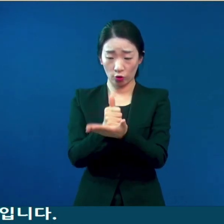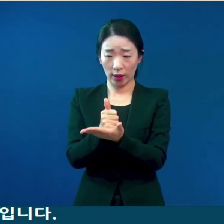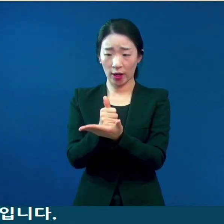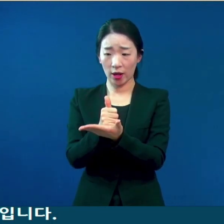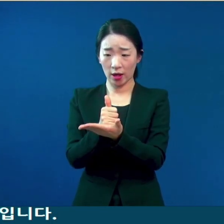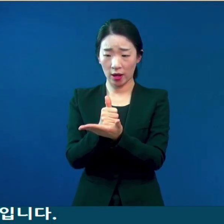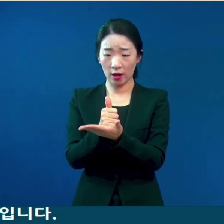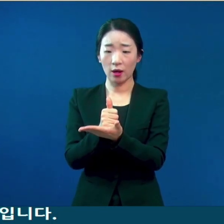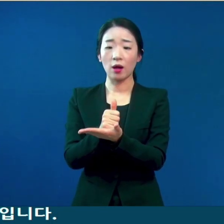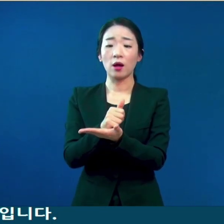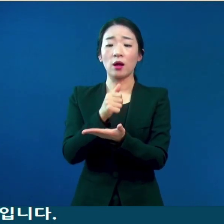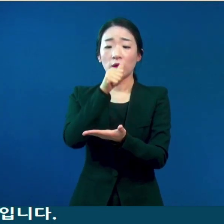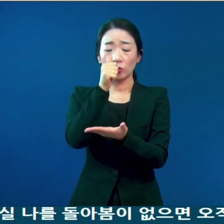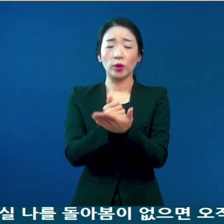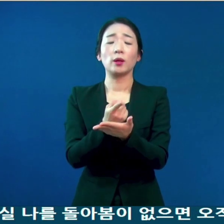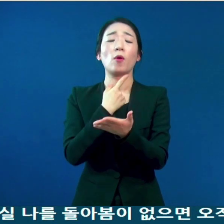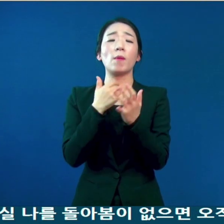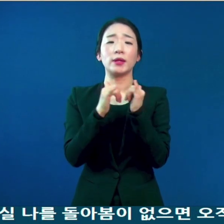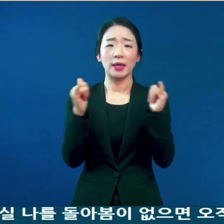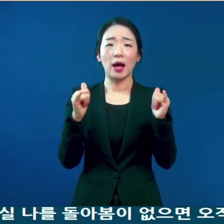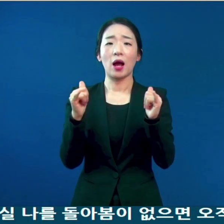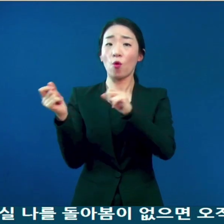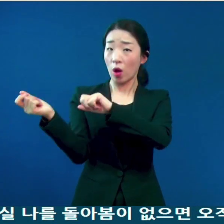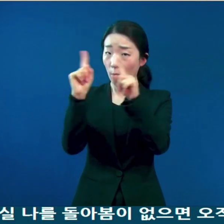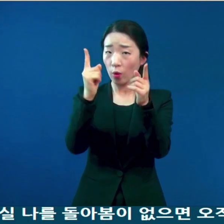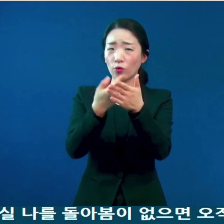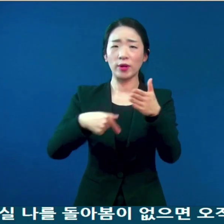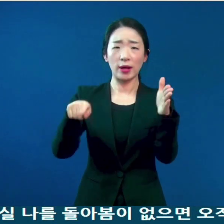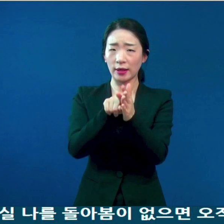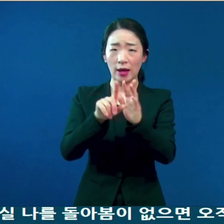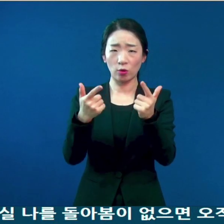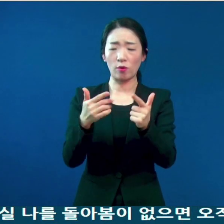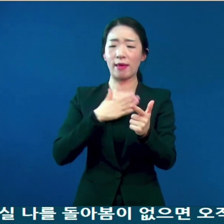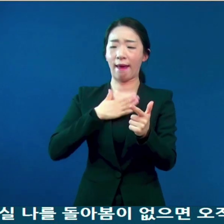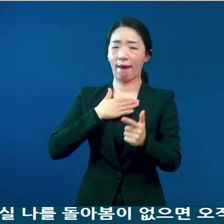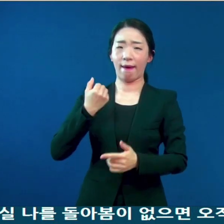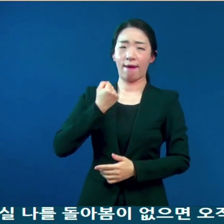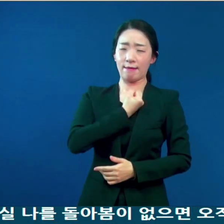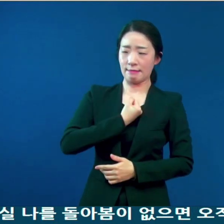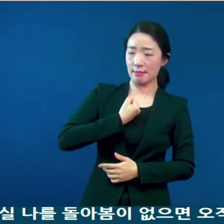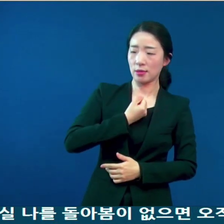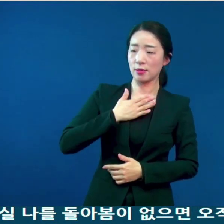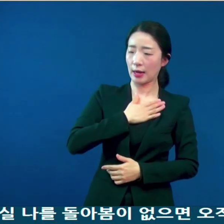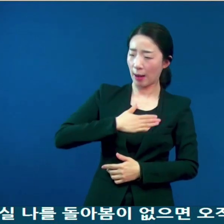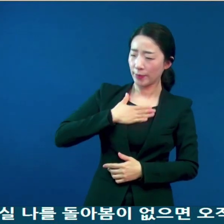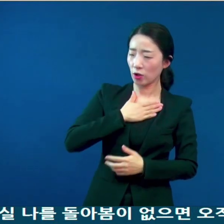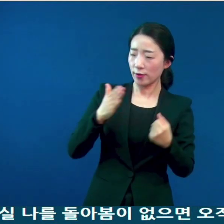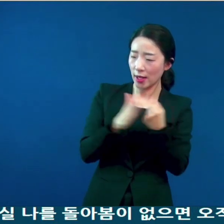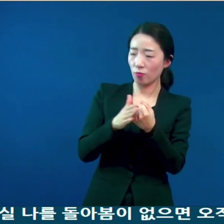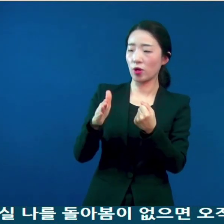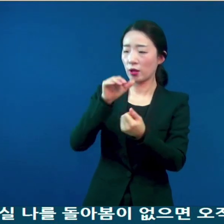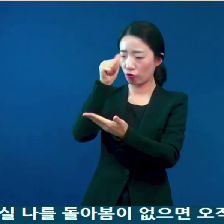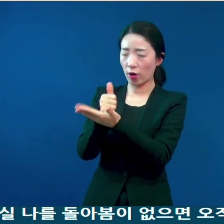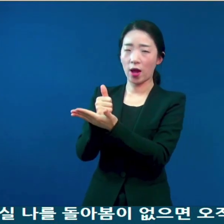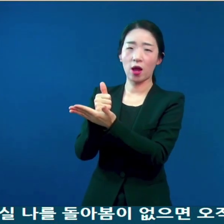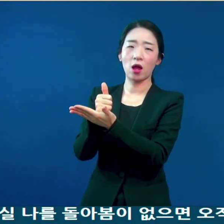것이 아니라 나의 감정을 위해서 처벌하는 경우가 더 많이 있게 되는